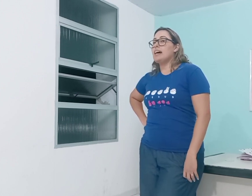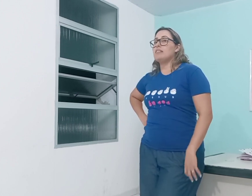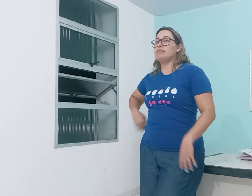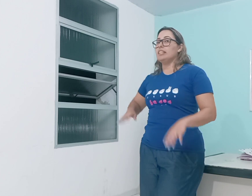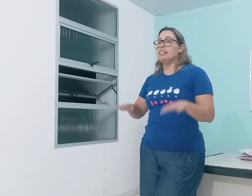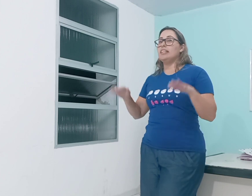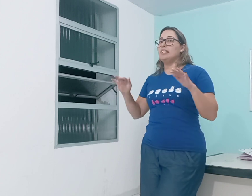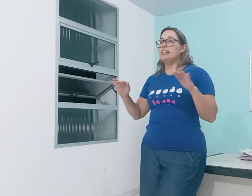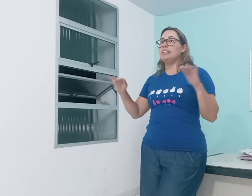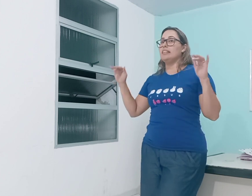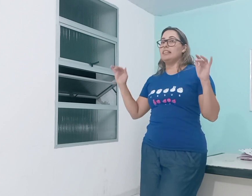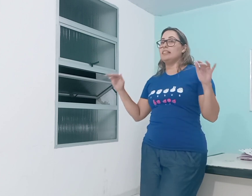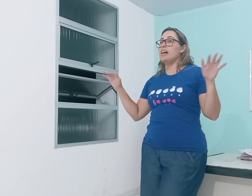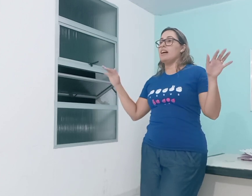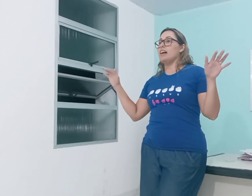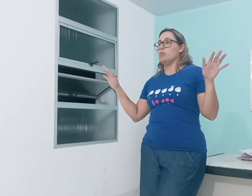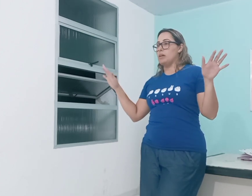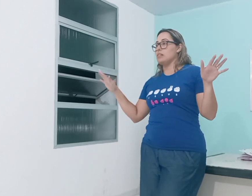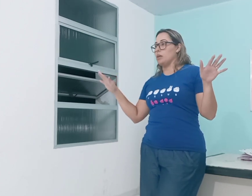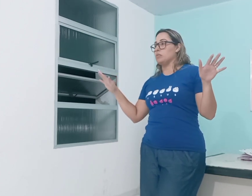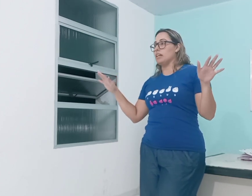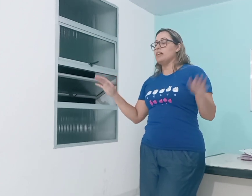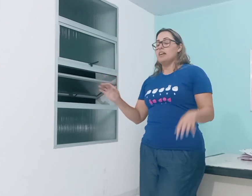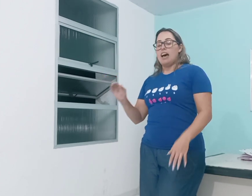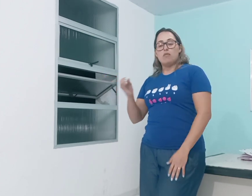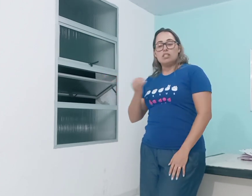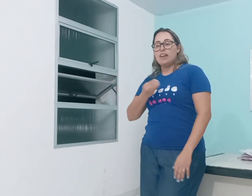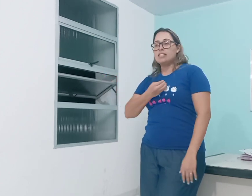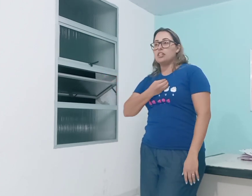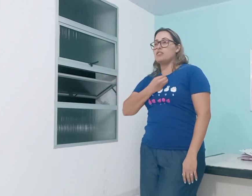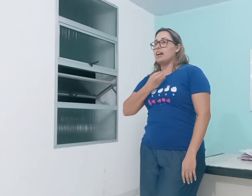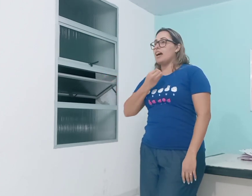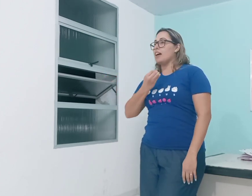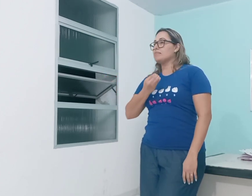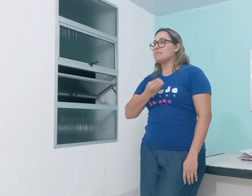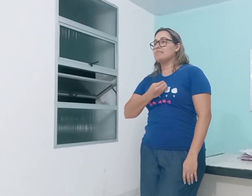minha vida, um exemplo, né? Aí você faz aqui devagar.